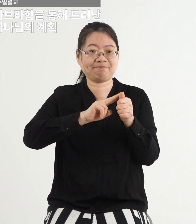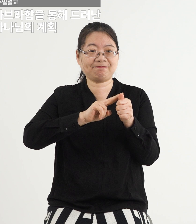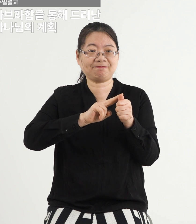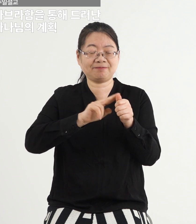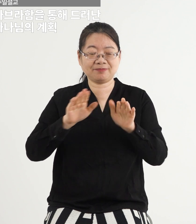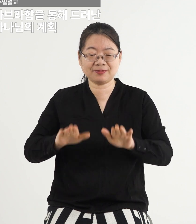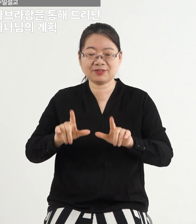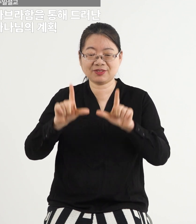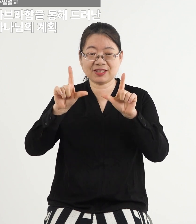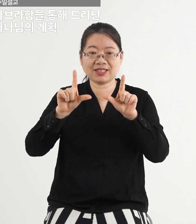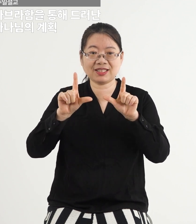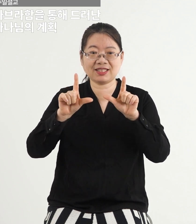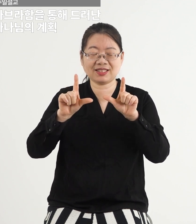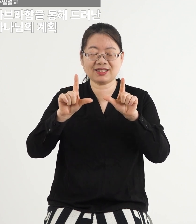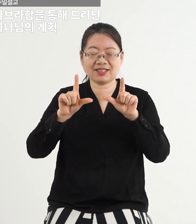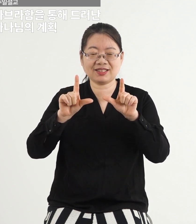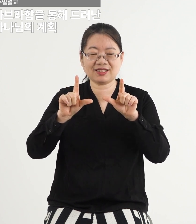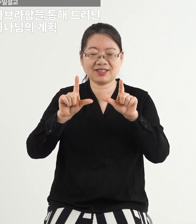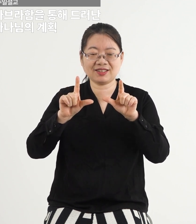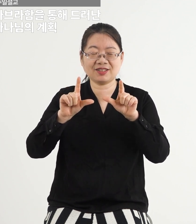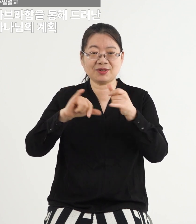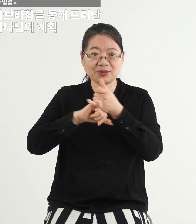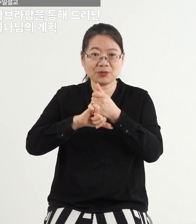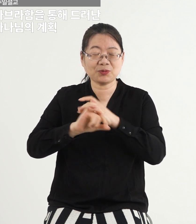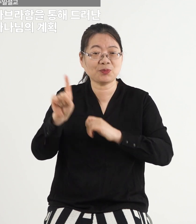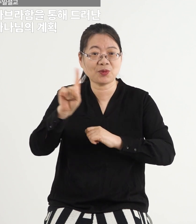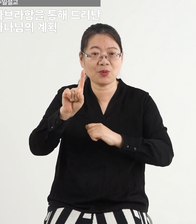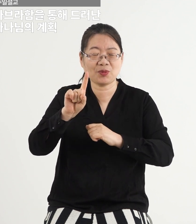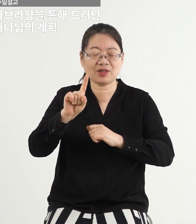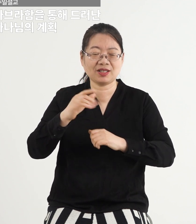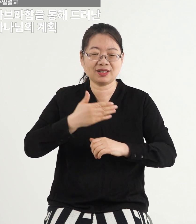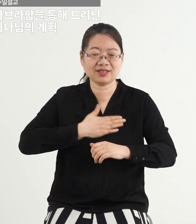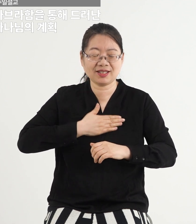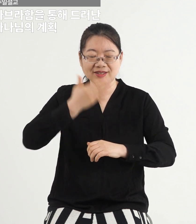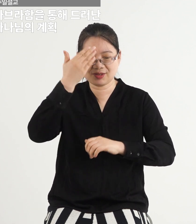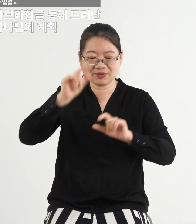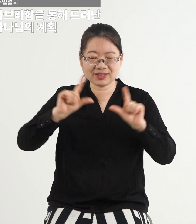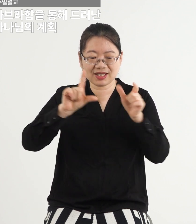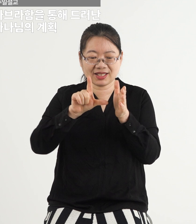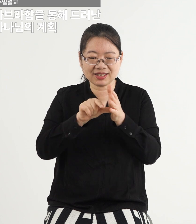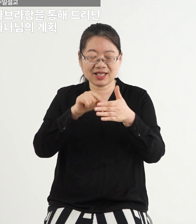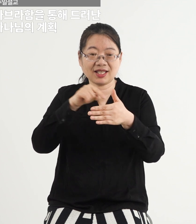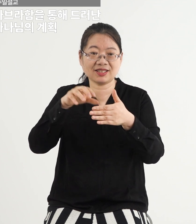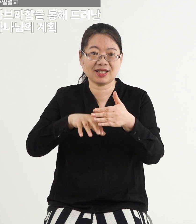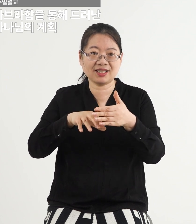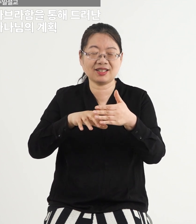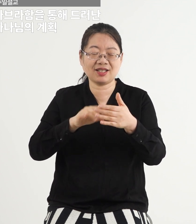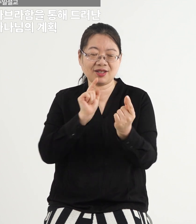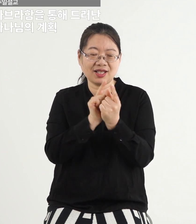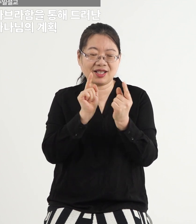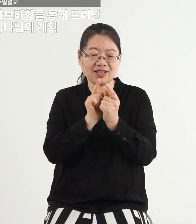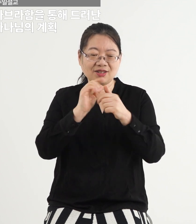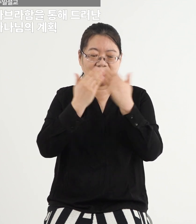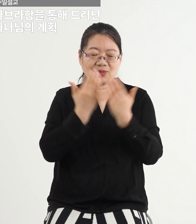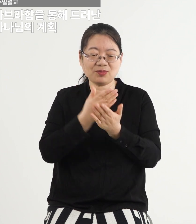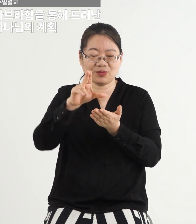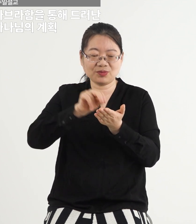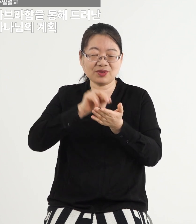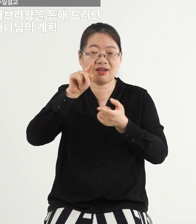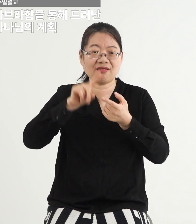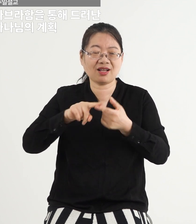도전. 올해의 명제는 내 젊은 날의 시간 속에 부닥치는 모든 문제에